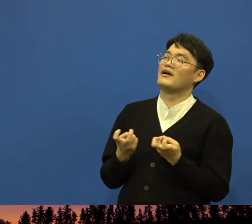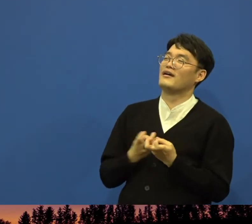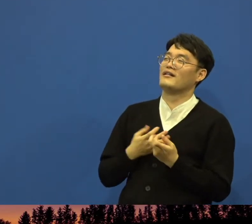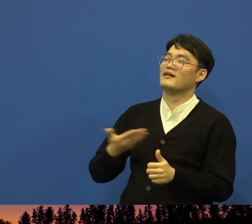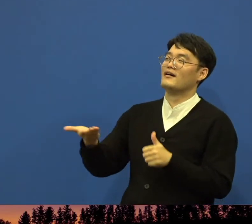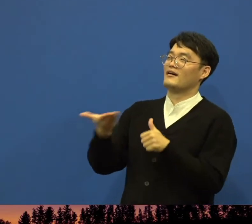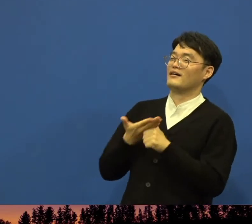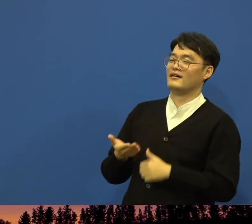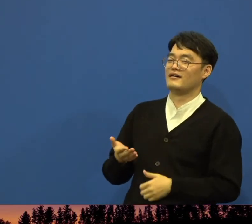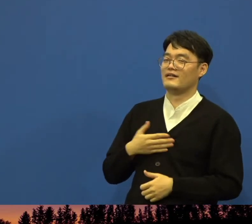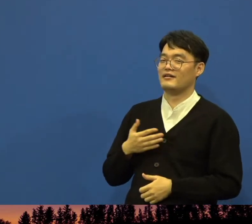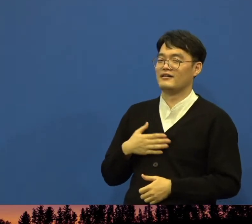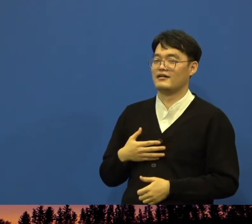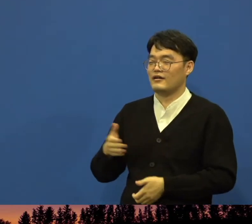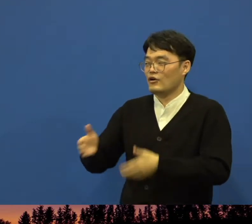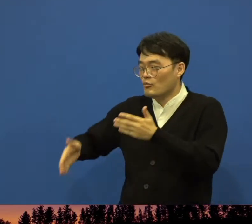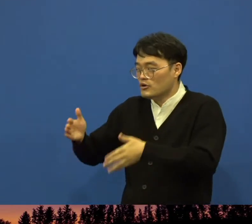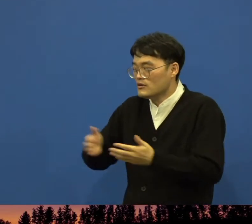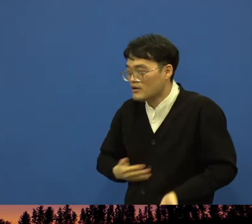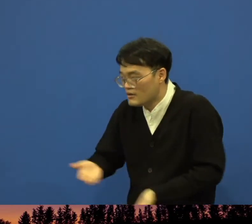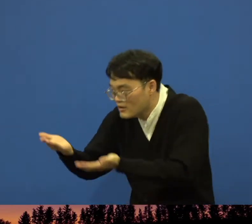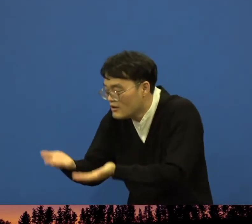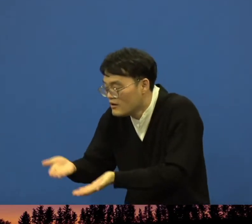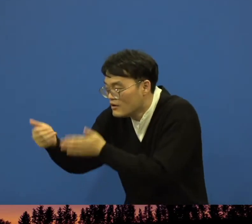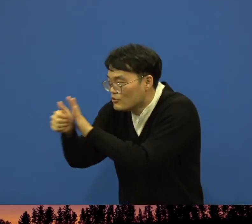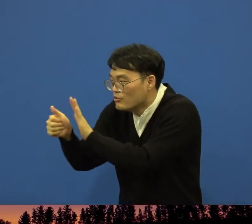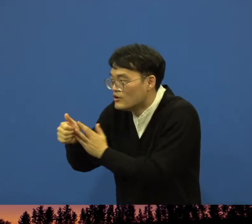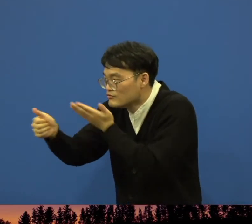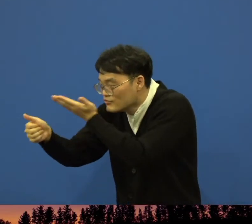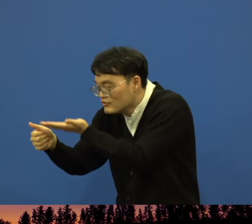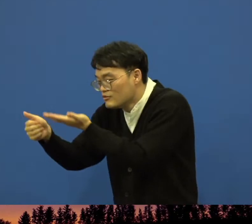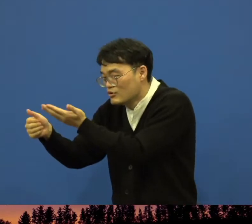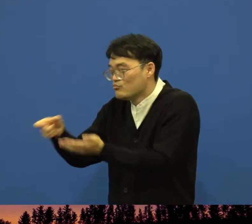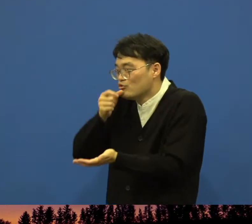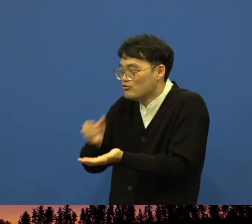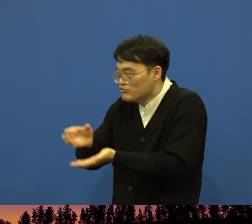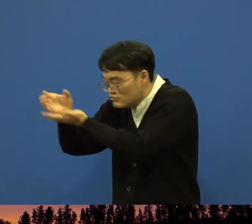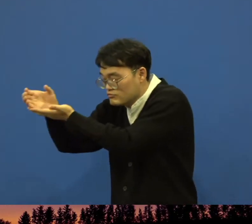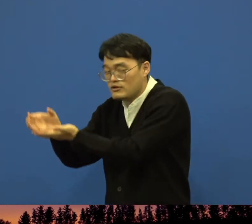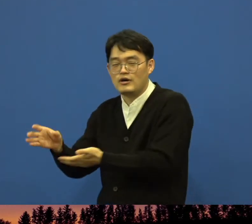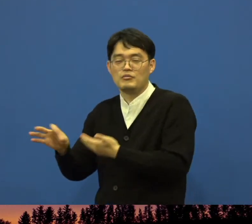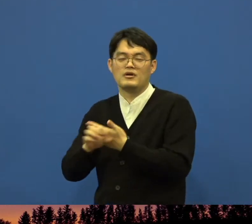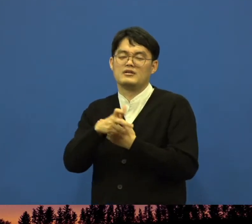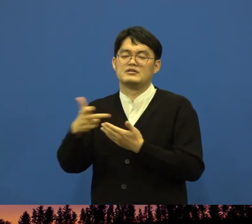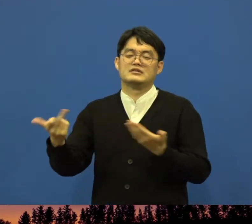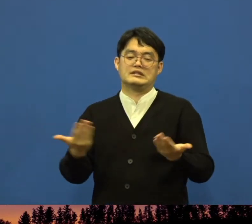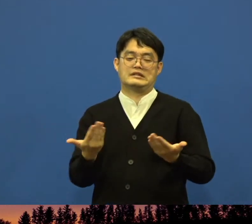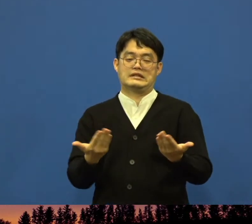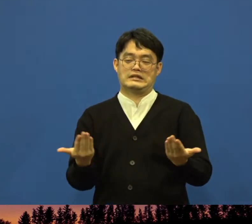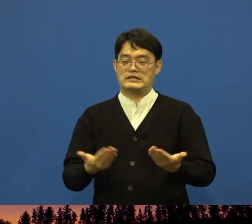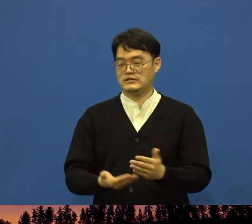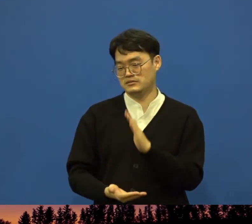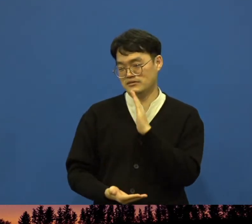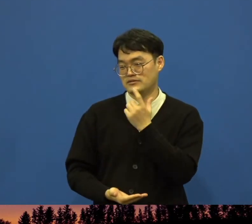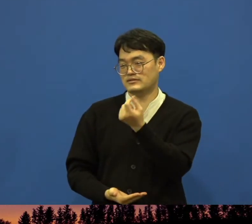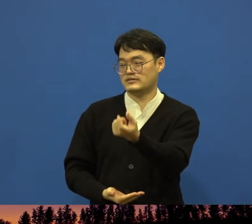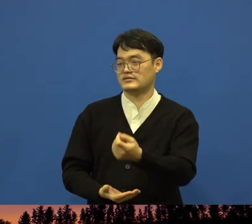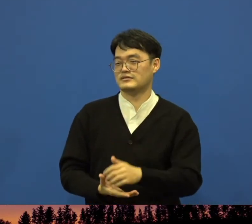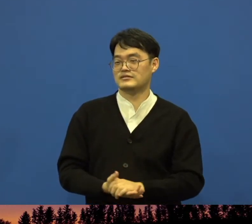나는 또 로봇 심부름하고 말이죠. 가져오라면 갖다 주고 이러면 그러라는 거예요.